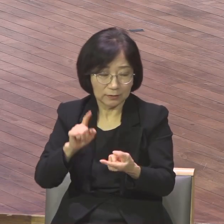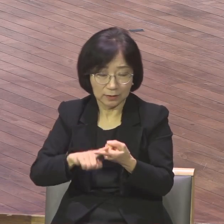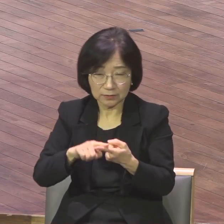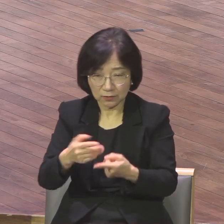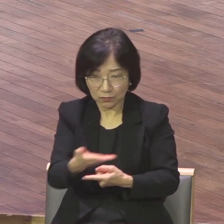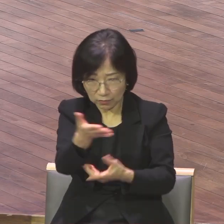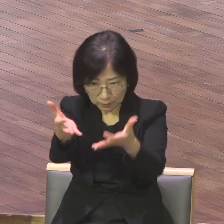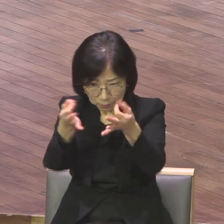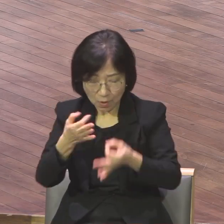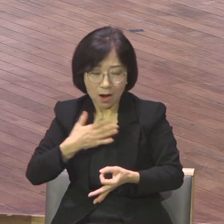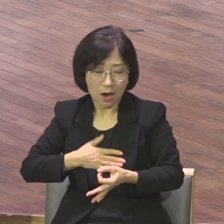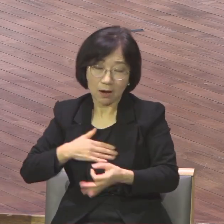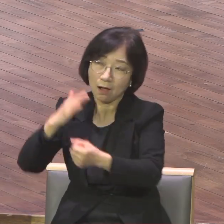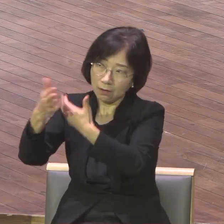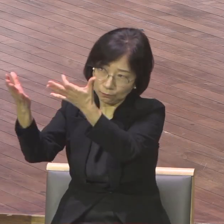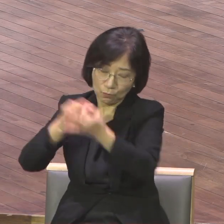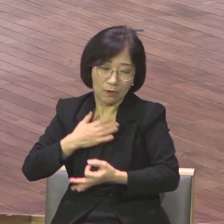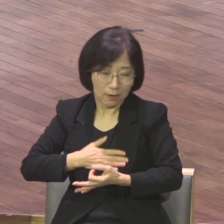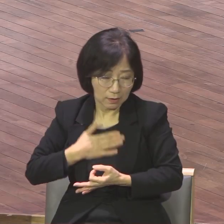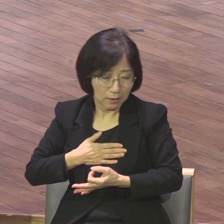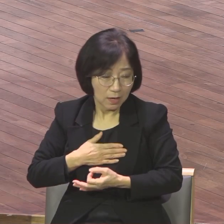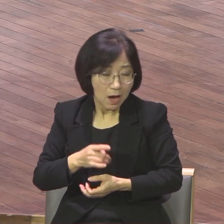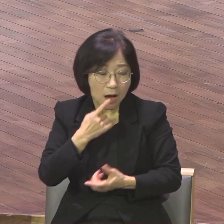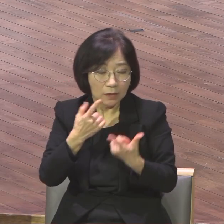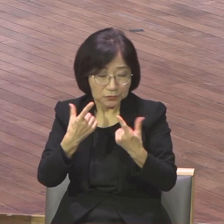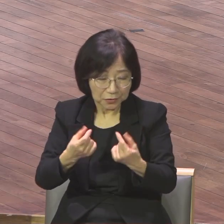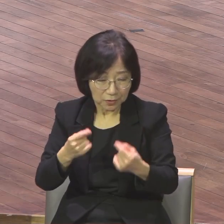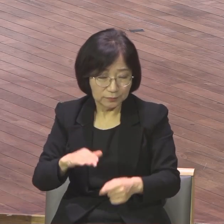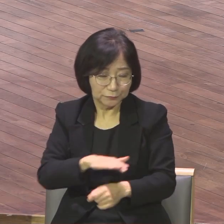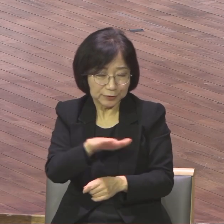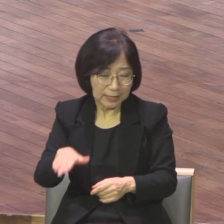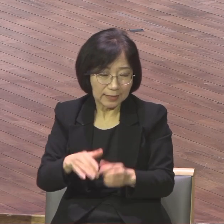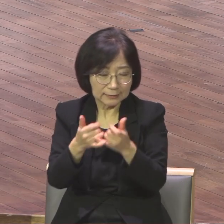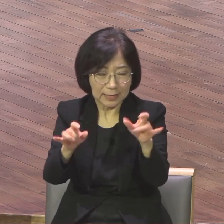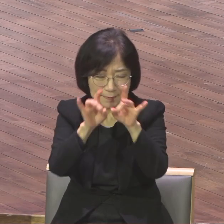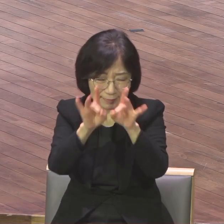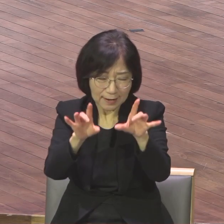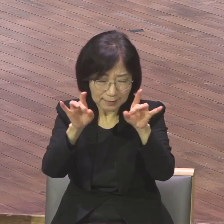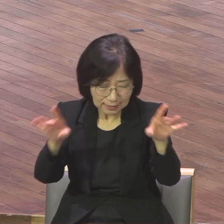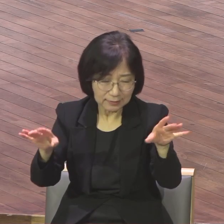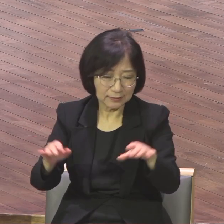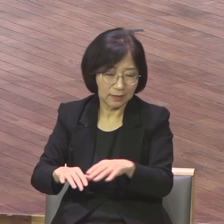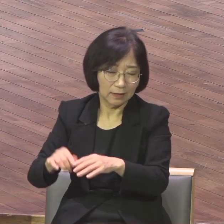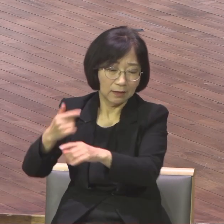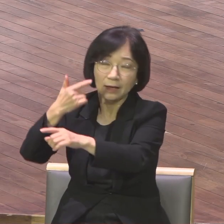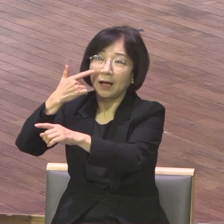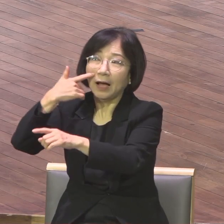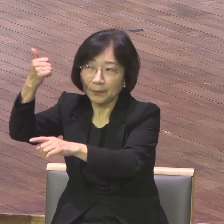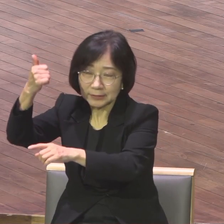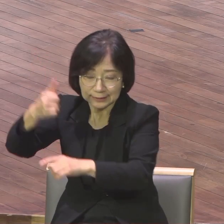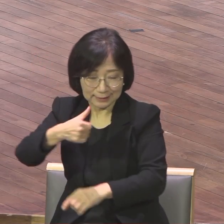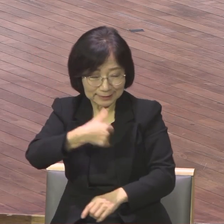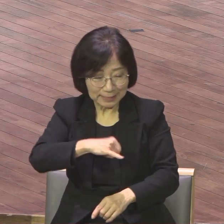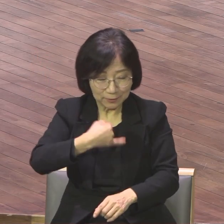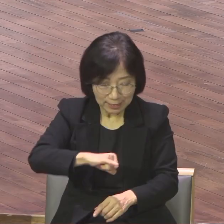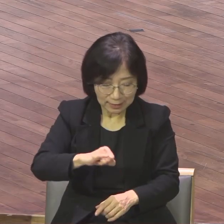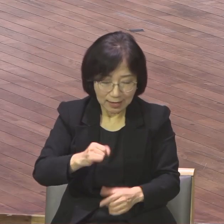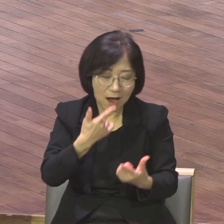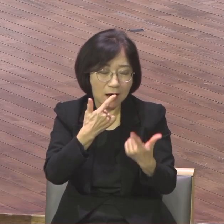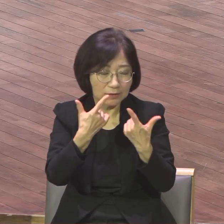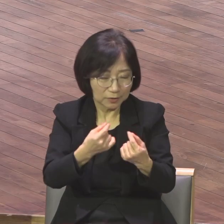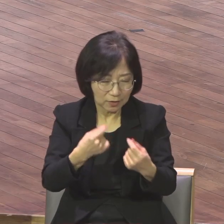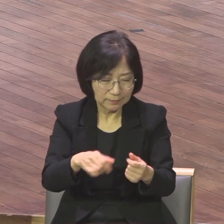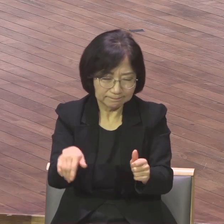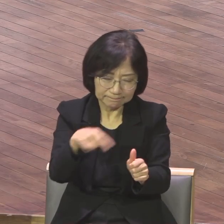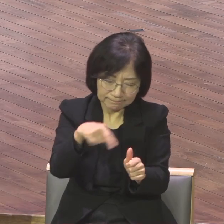하나님도 그러하시도다. 너희도 아는 바와 같이 우리가 너희 각 사람에게 아버지가 자기 자녀에게 하듯 권면하고